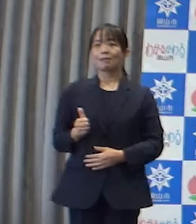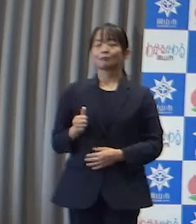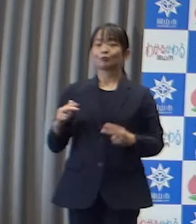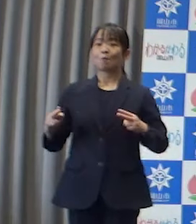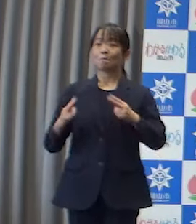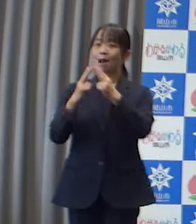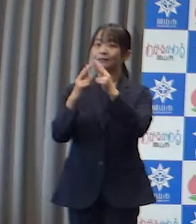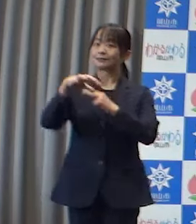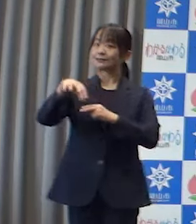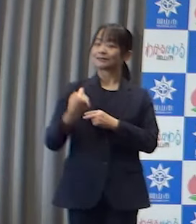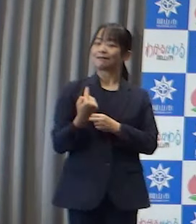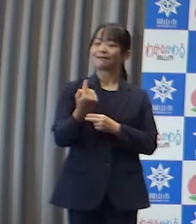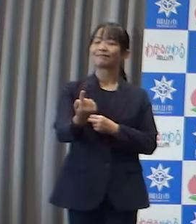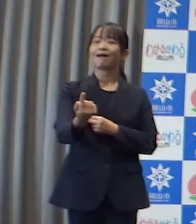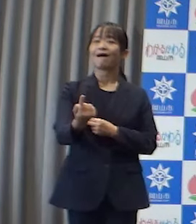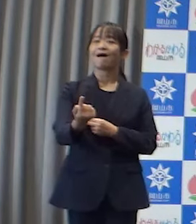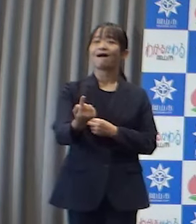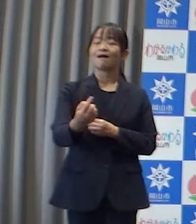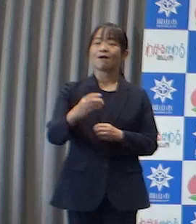部の、